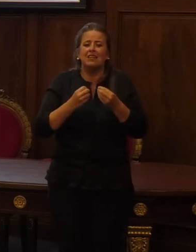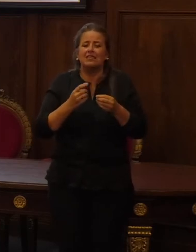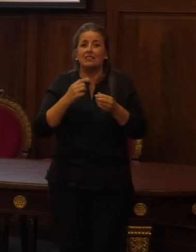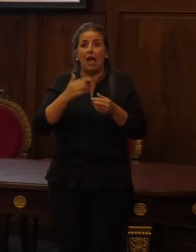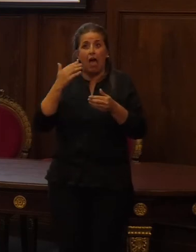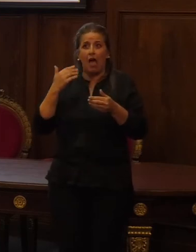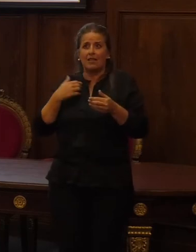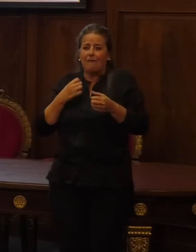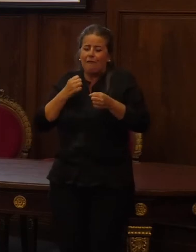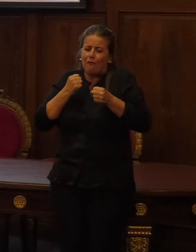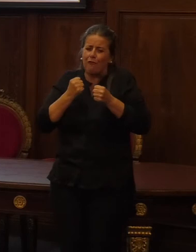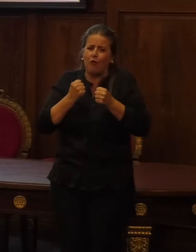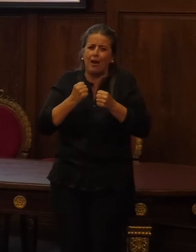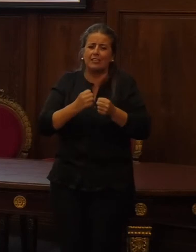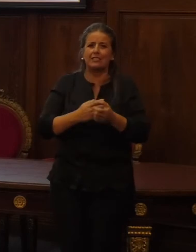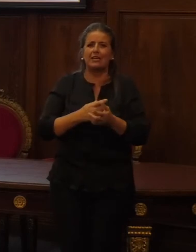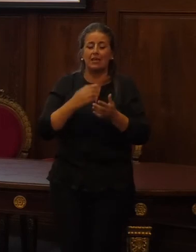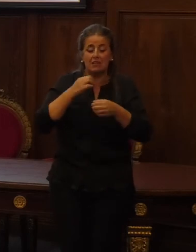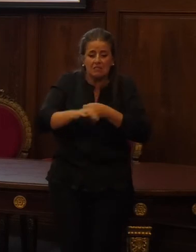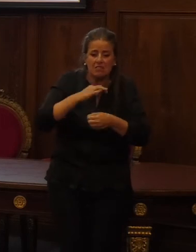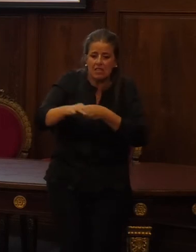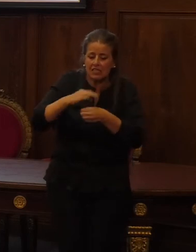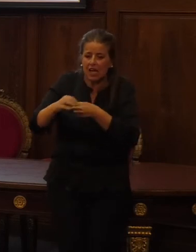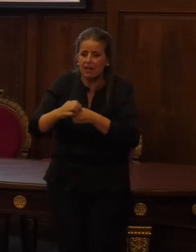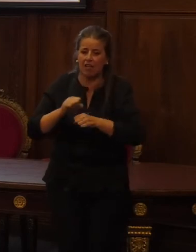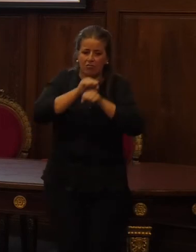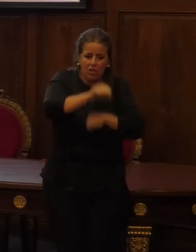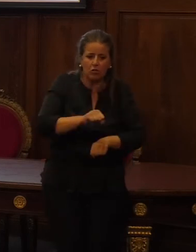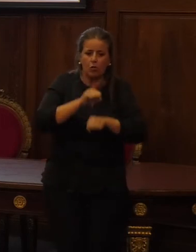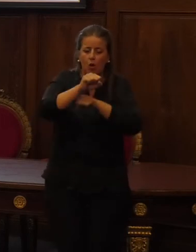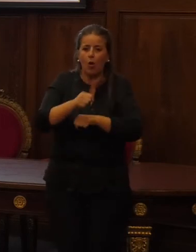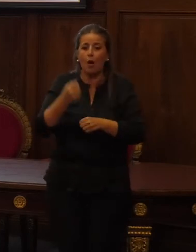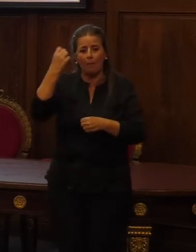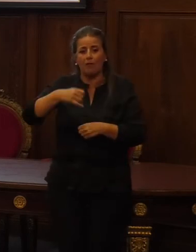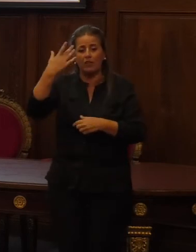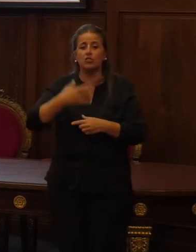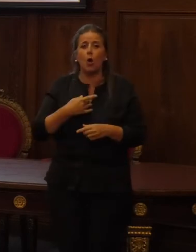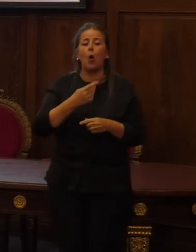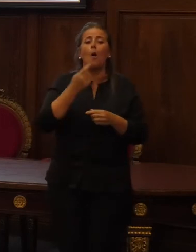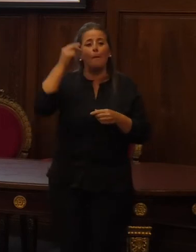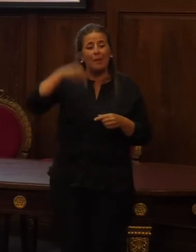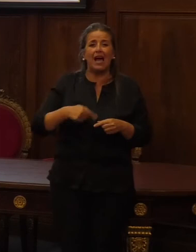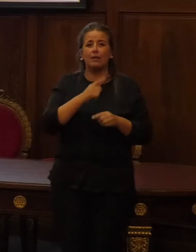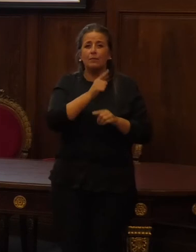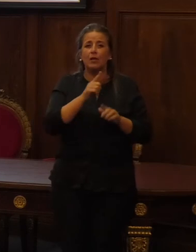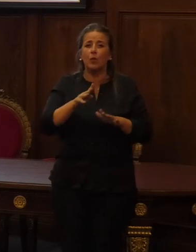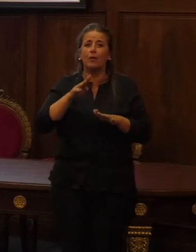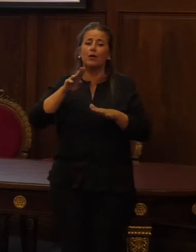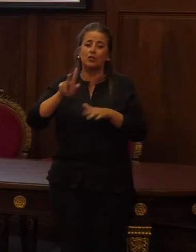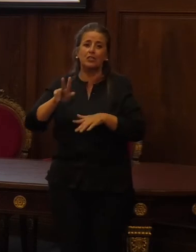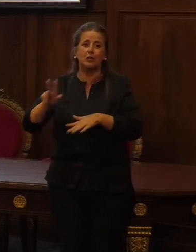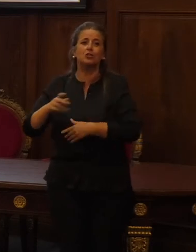la enseñanza y el expedir título y la profesión, que el plan 88 siempre fue el plan